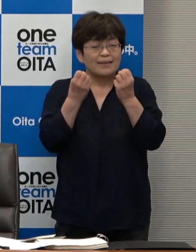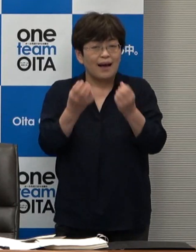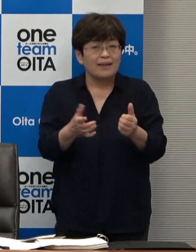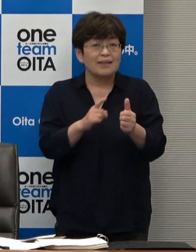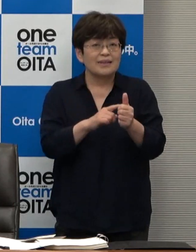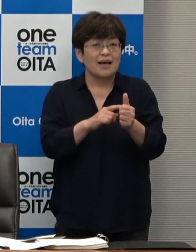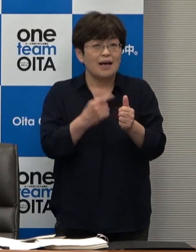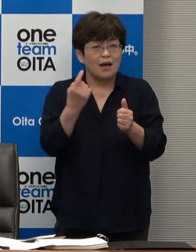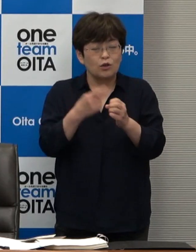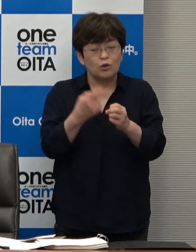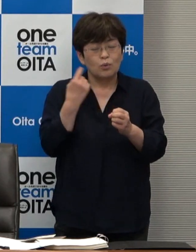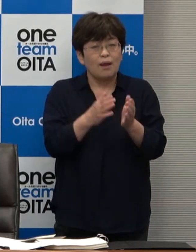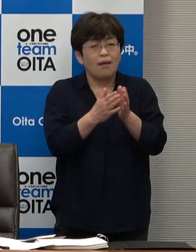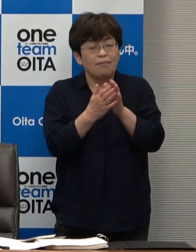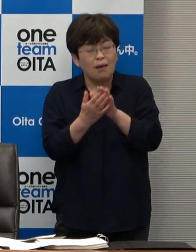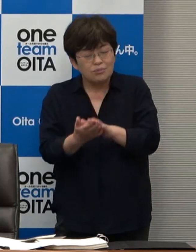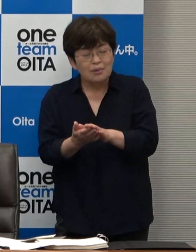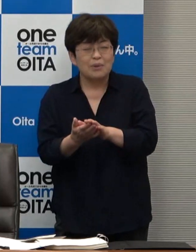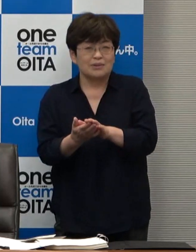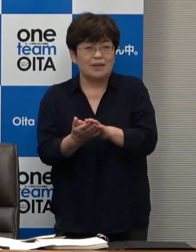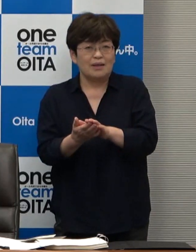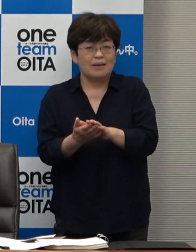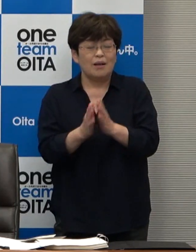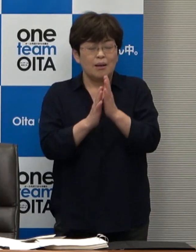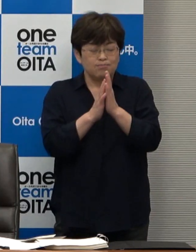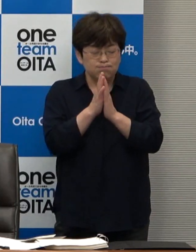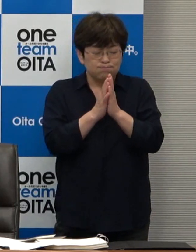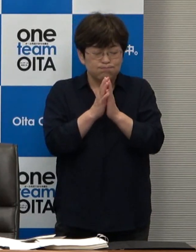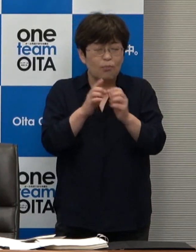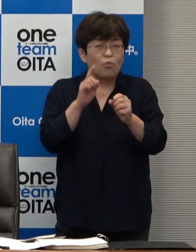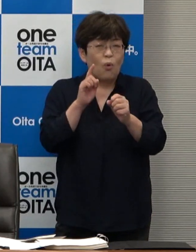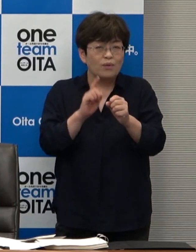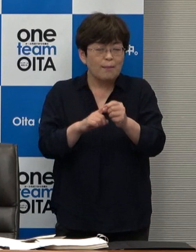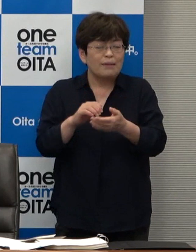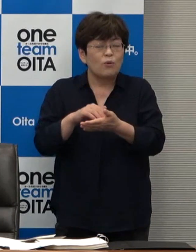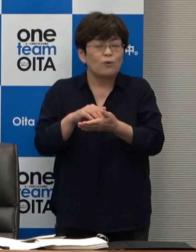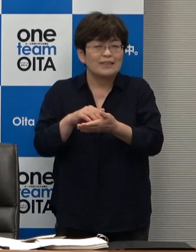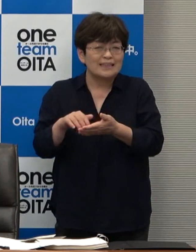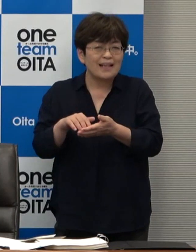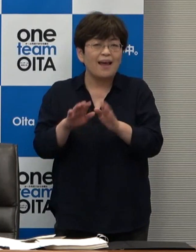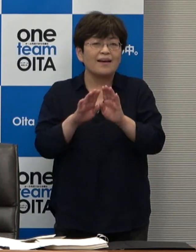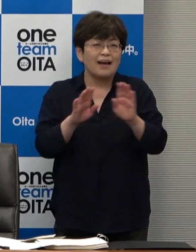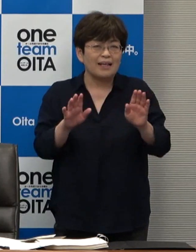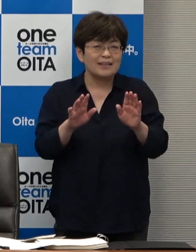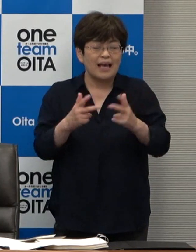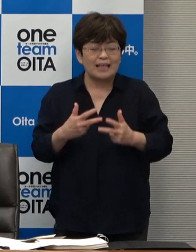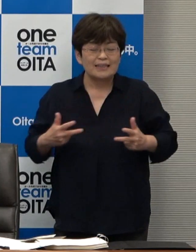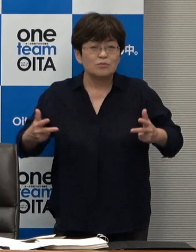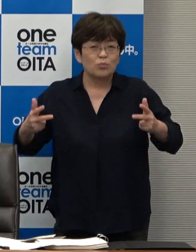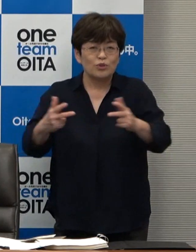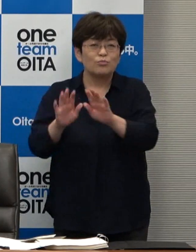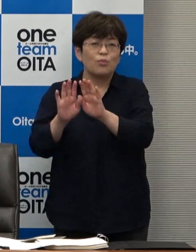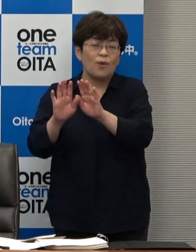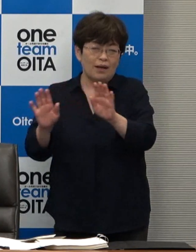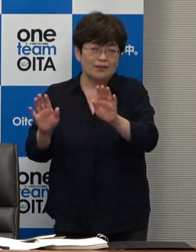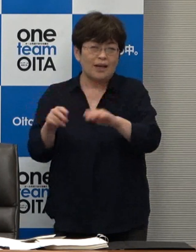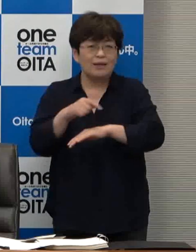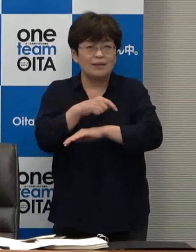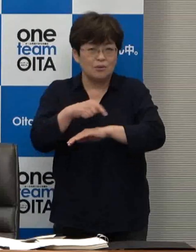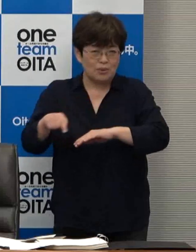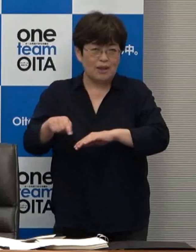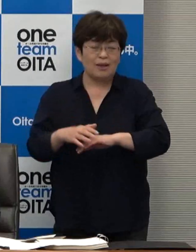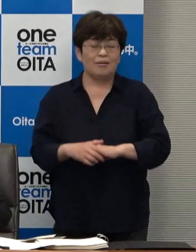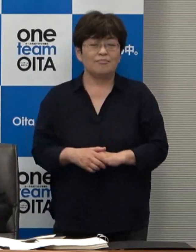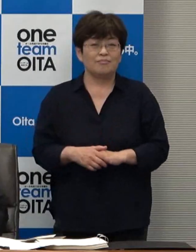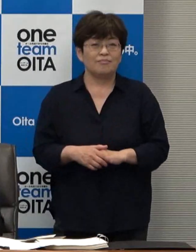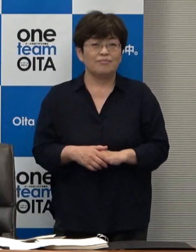去されましたため、弔意を表す追悼式典やシンポジウムなどを開催いたします。